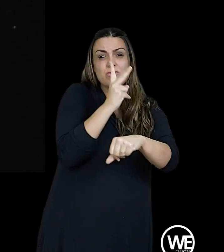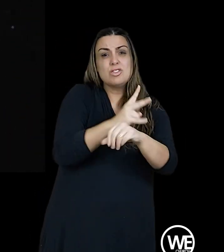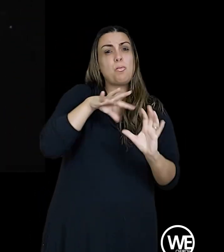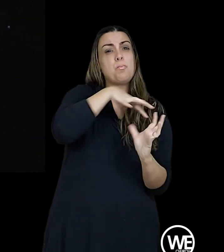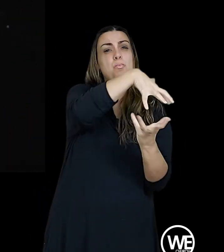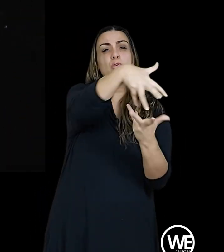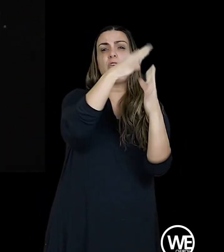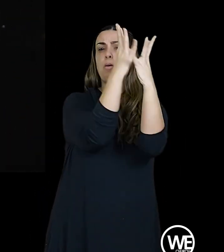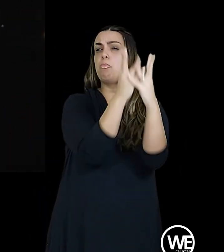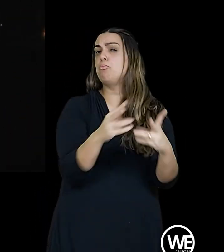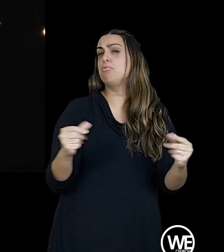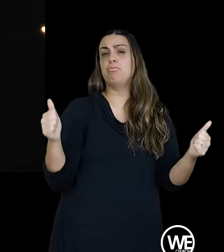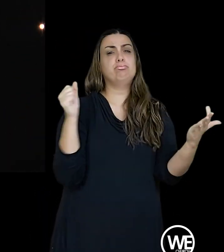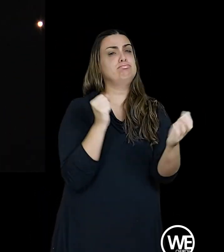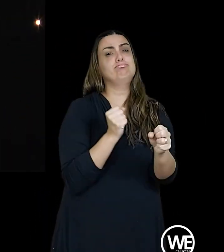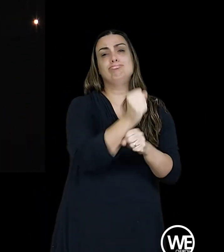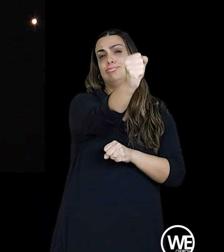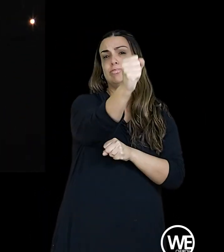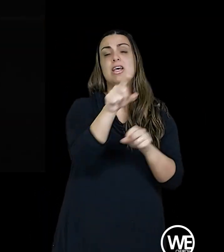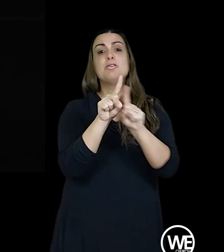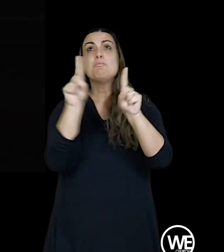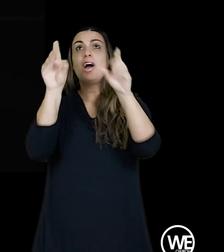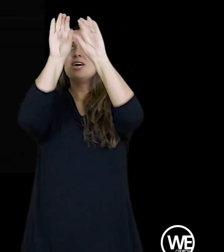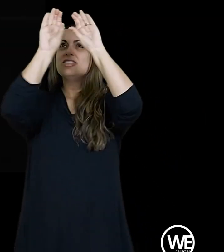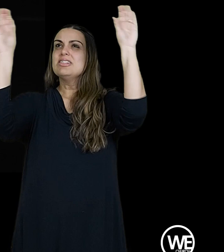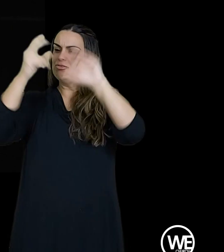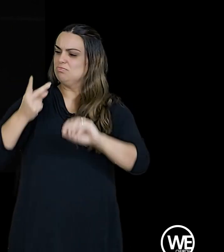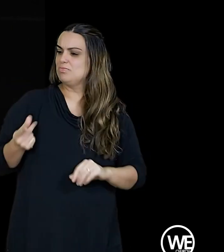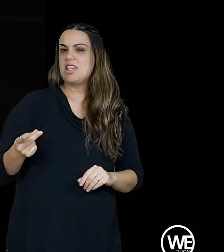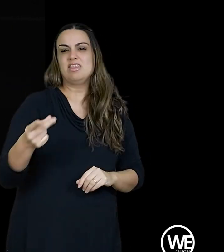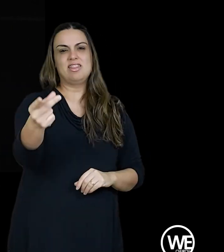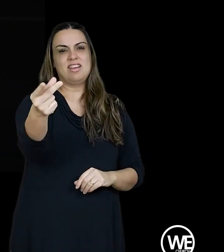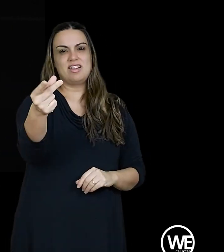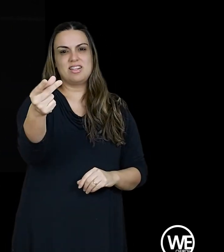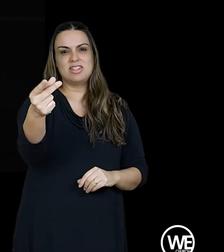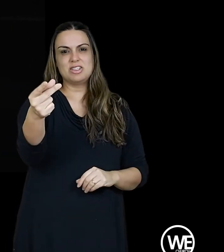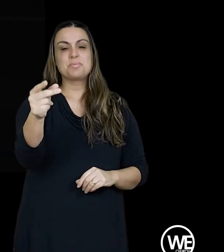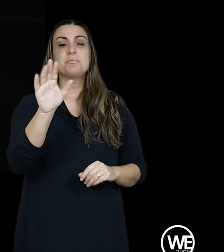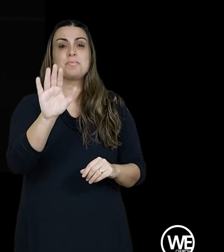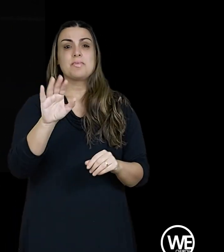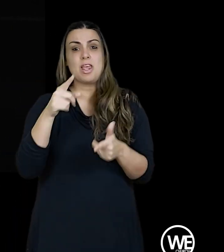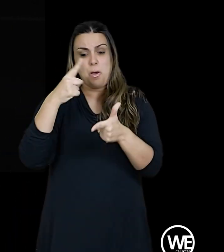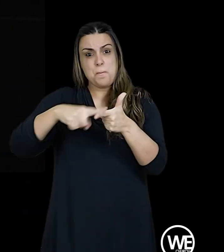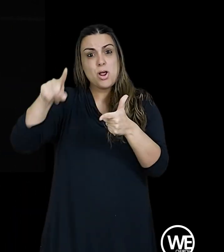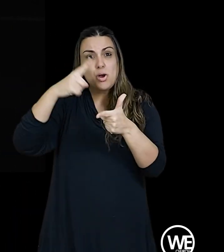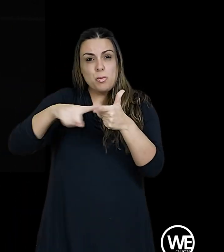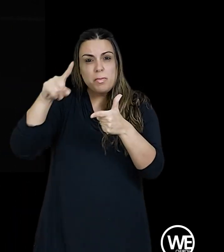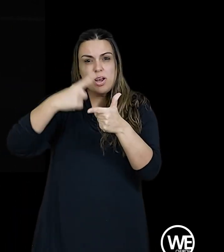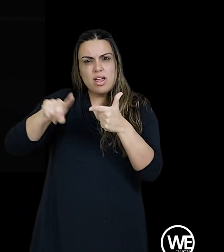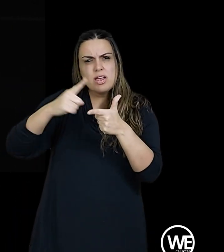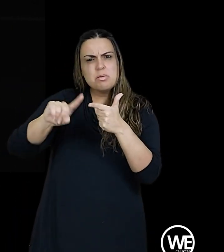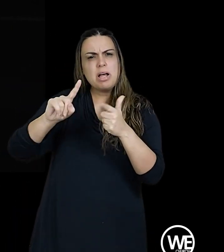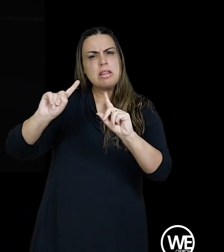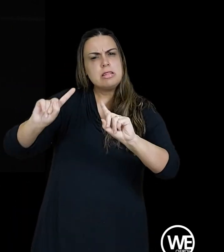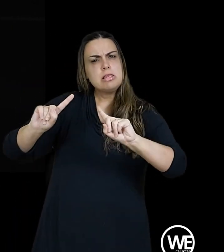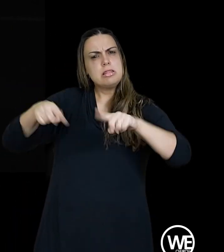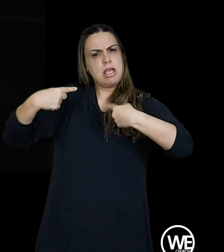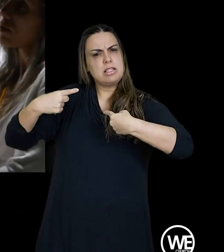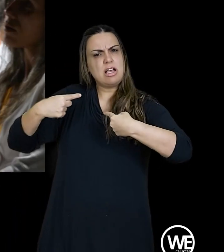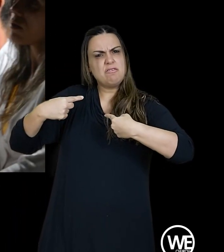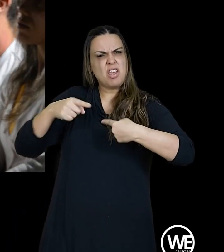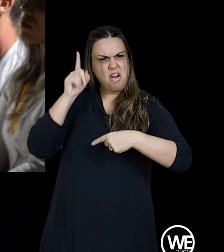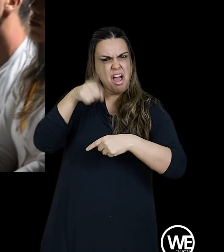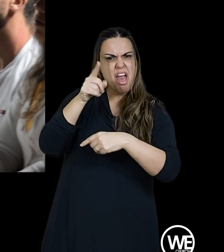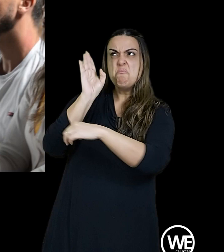vê é eterno. Os nossos problemas e os nossos desafios, eles não são maiores do que o